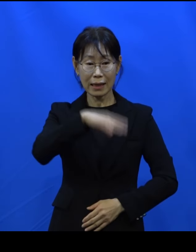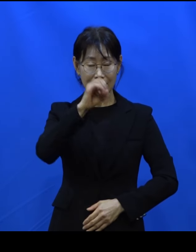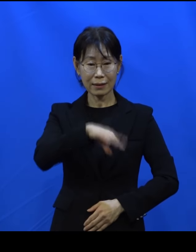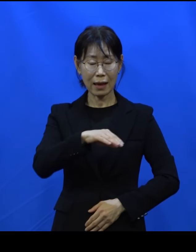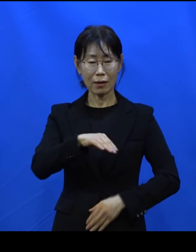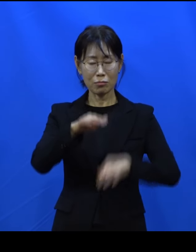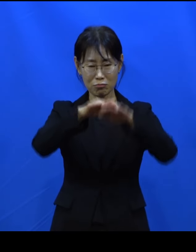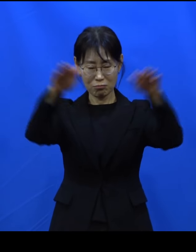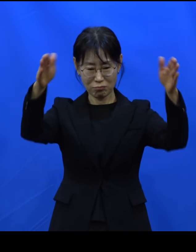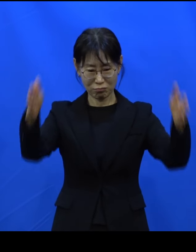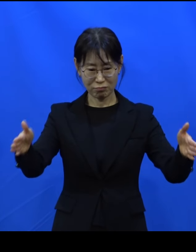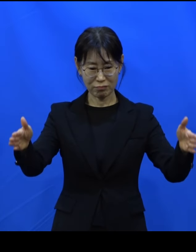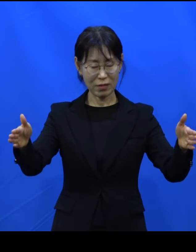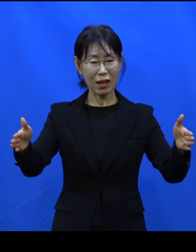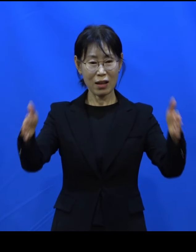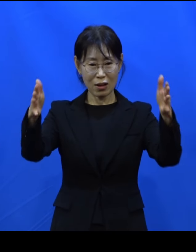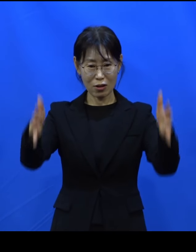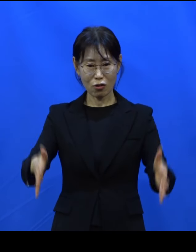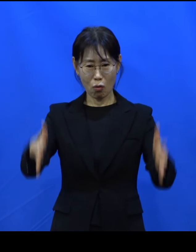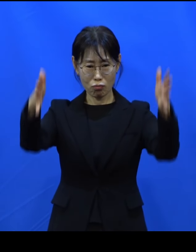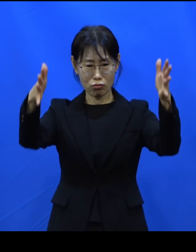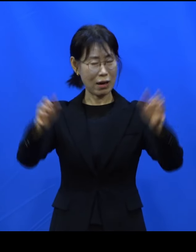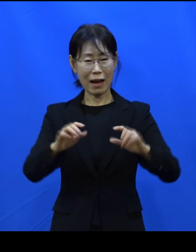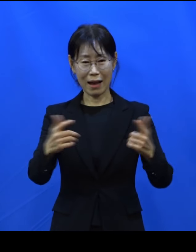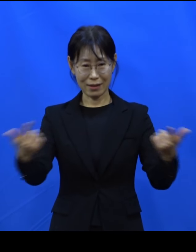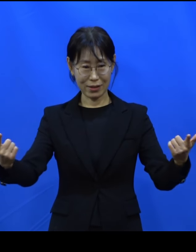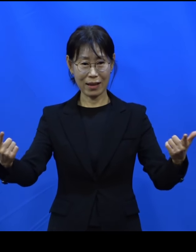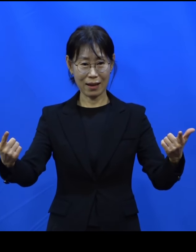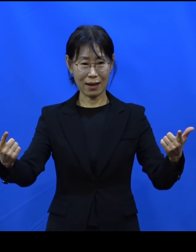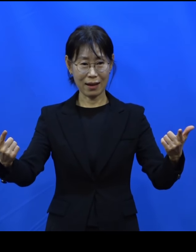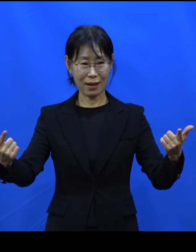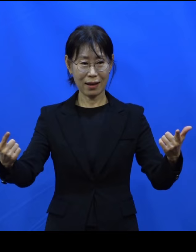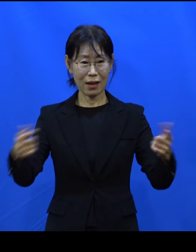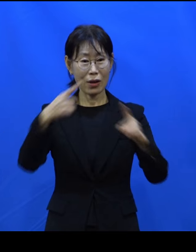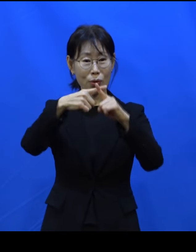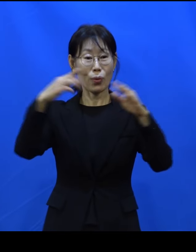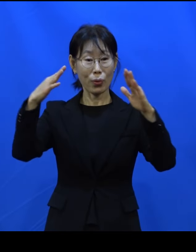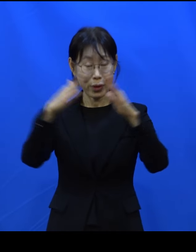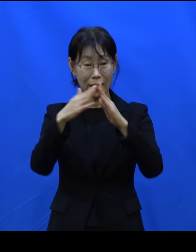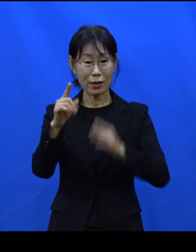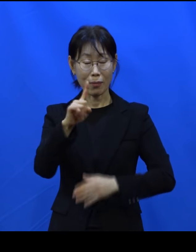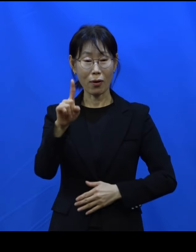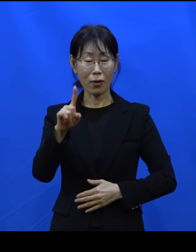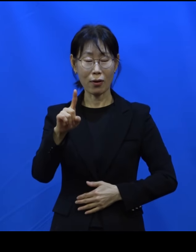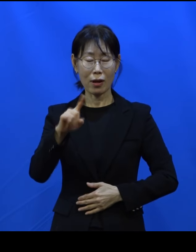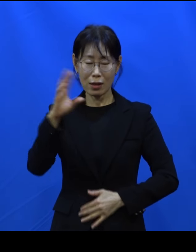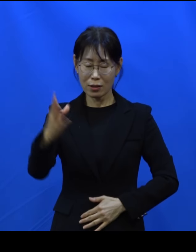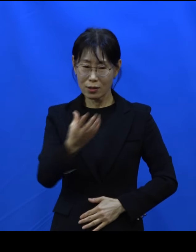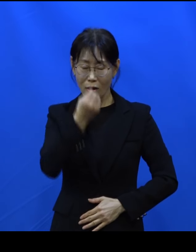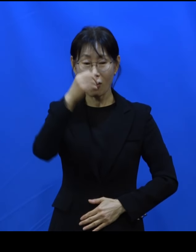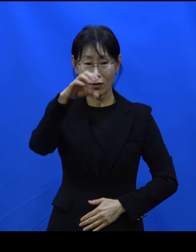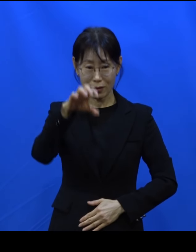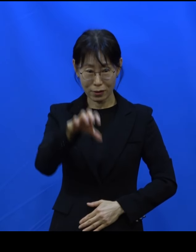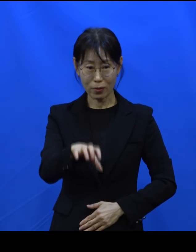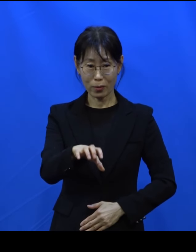그죠? 그러니까 모든 것 안에 사랑을 담아내는 거죠. 예배당이 아무리 커도 그죠?